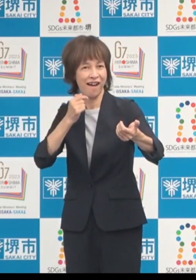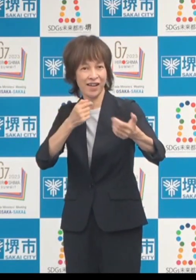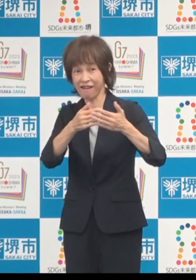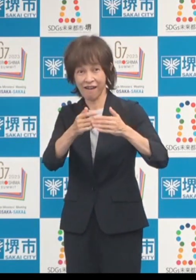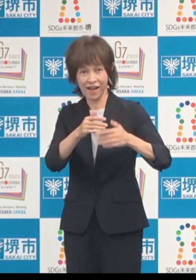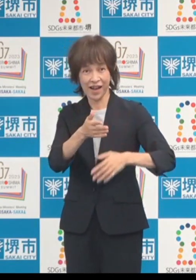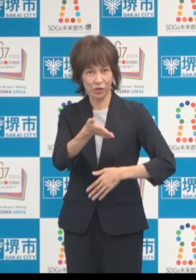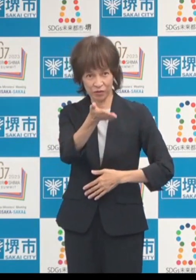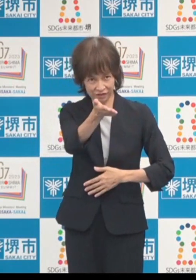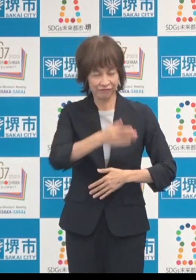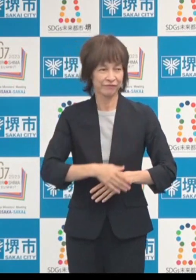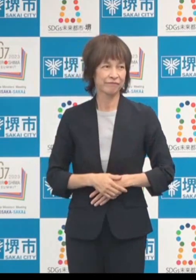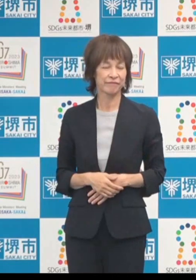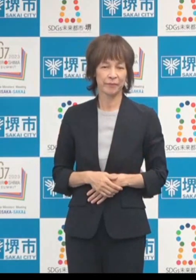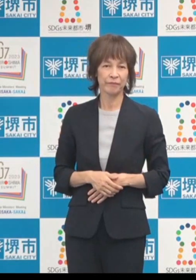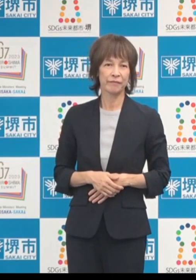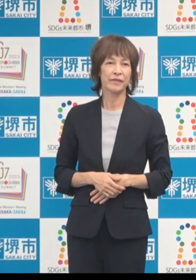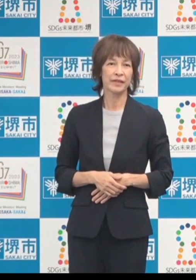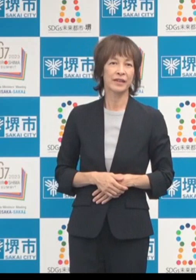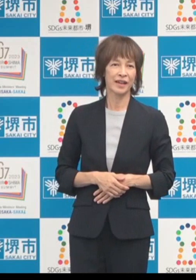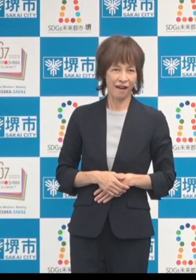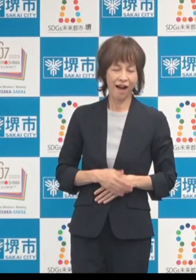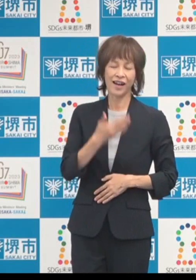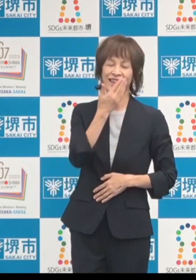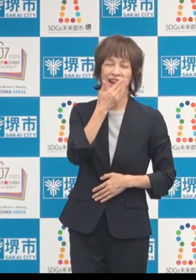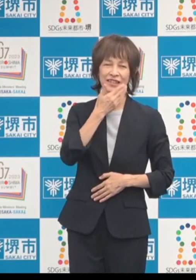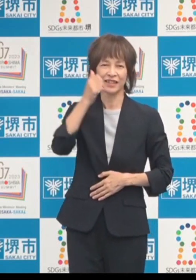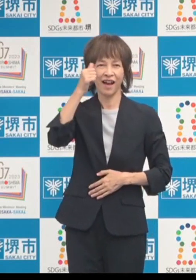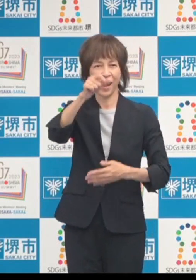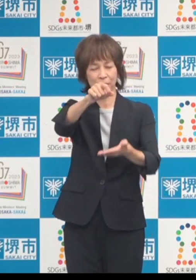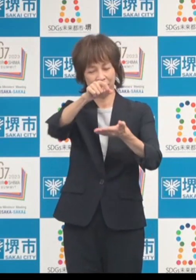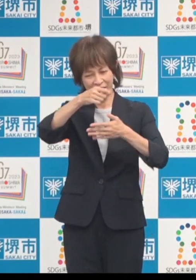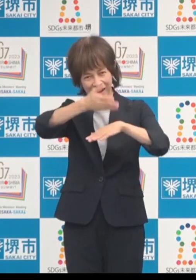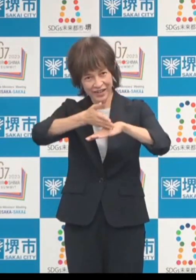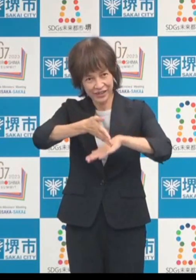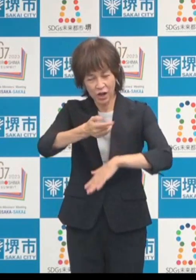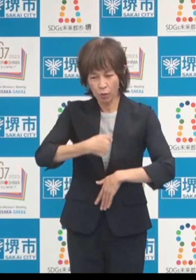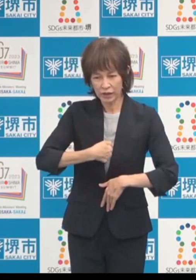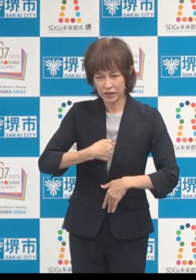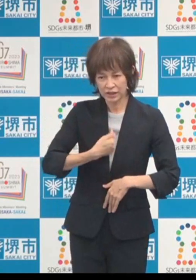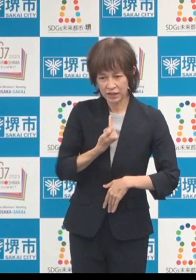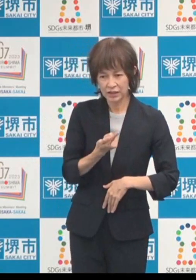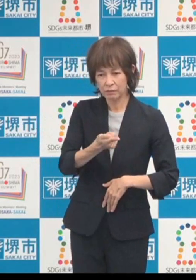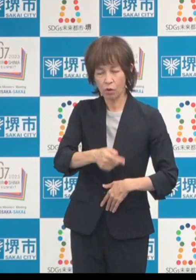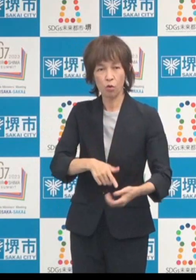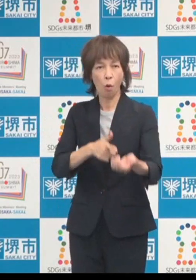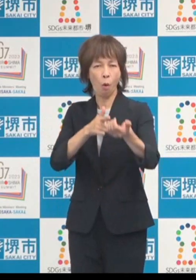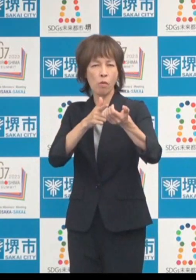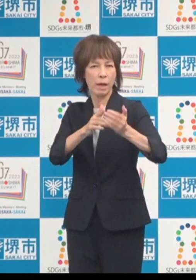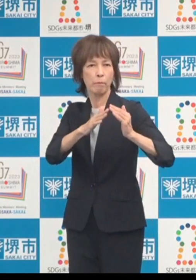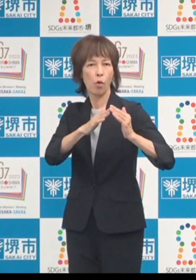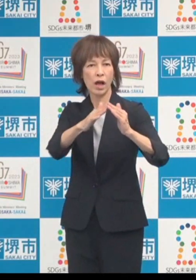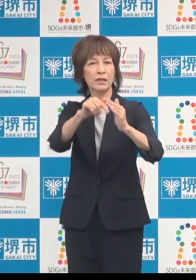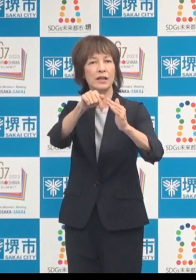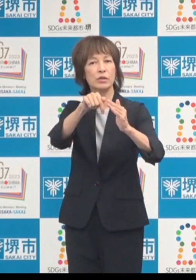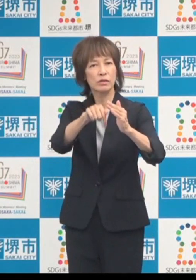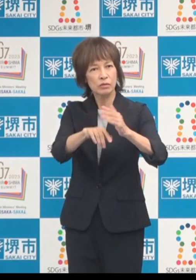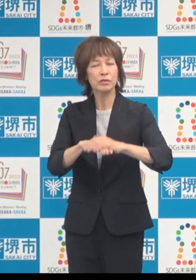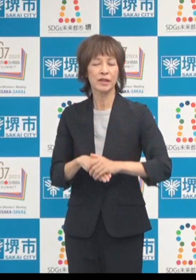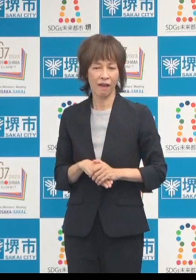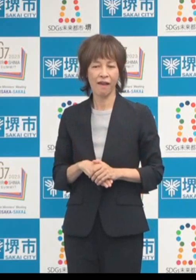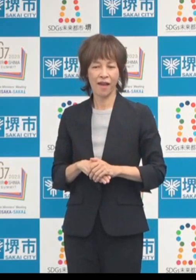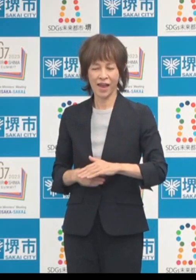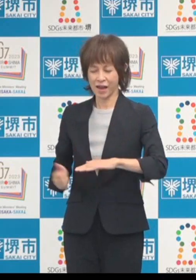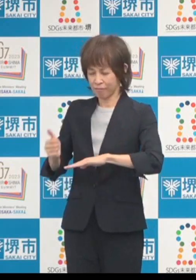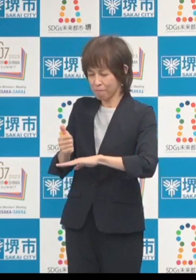その辺を教えてください。 はい、貴重なご提案ありがとうございます。私自身もこの鉄砲鍛冶屋敷についてはもう就任後